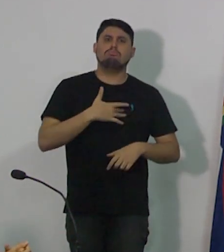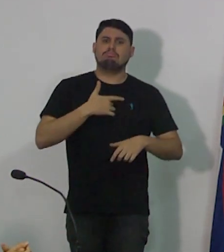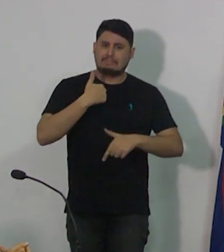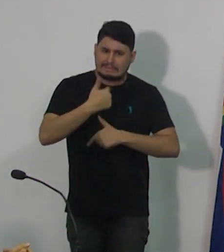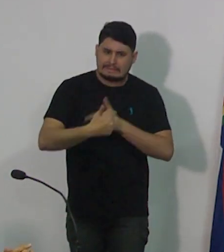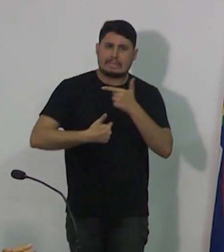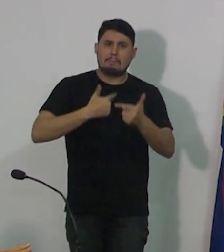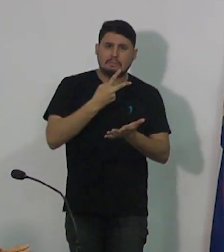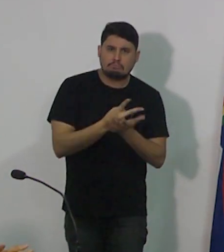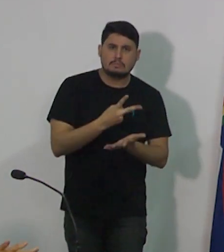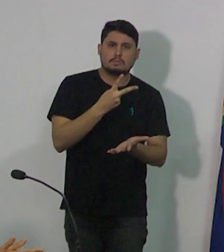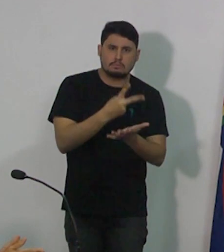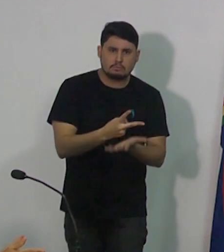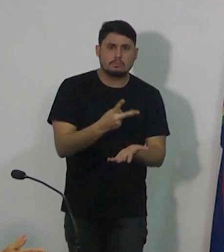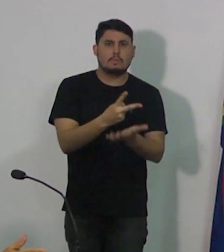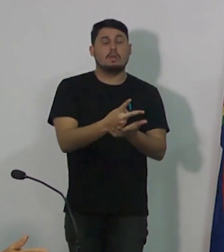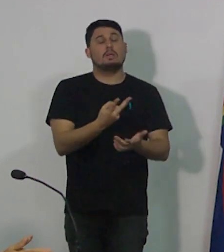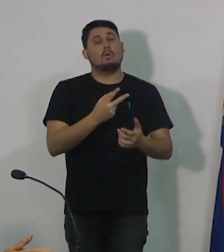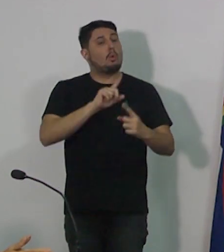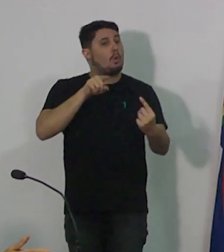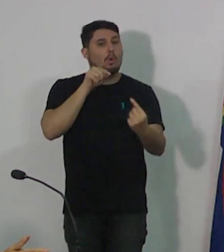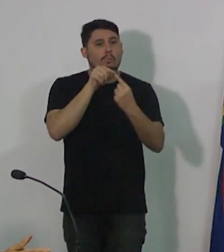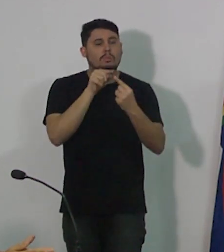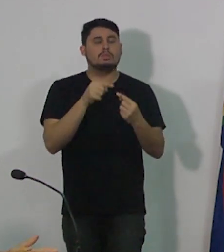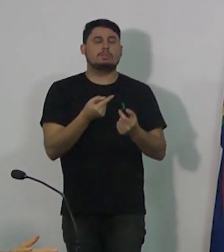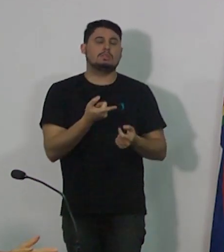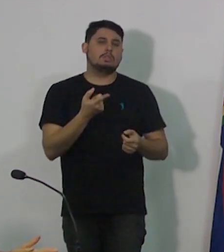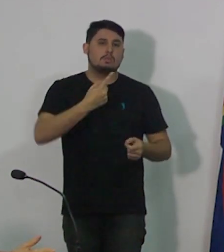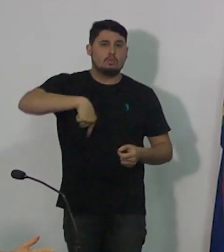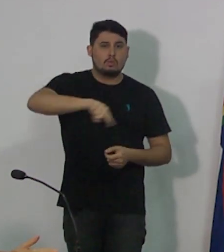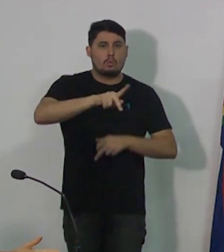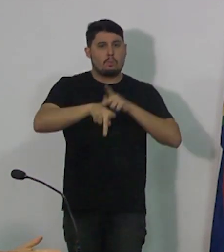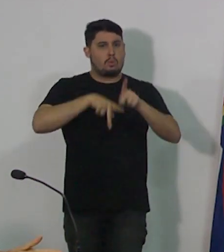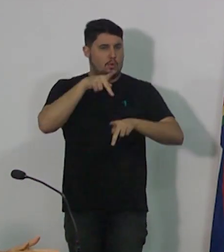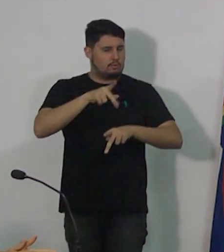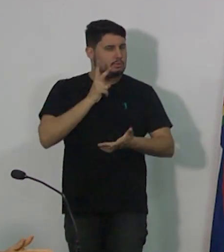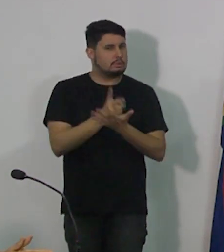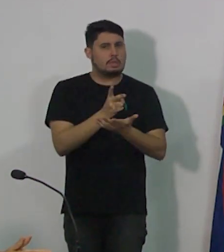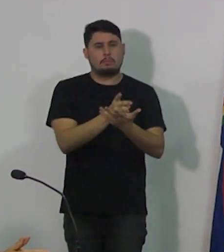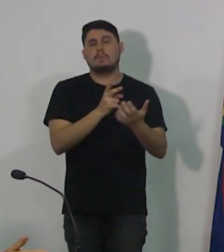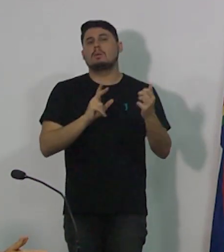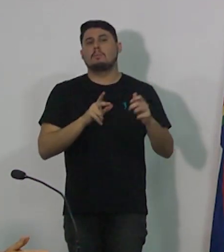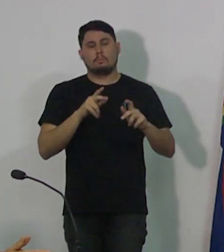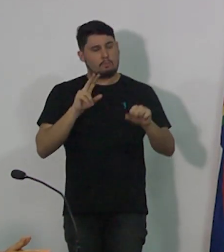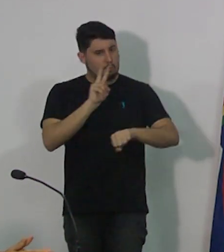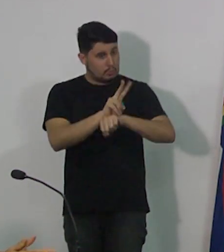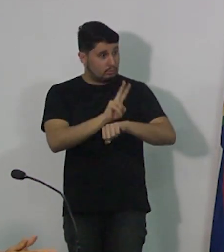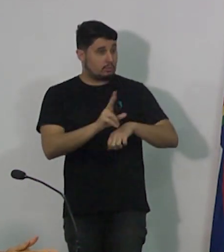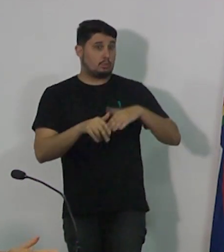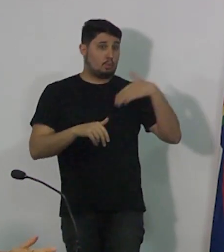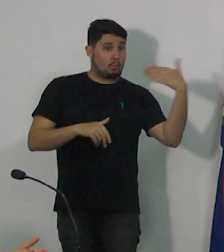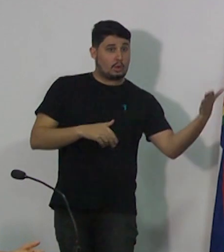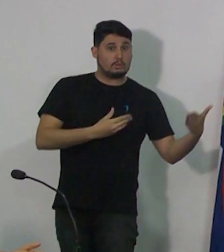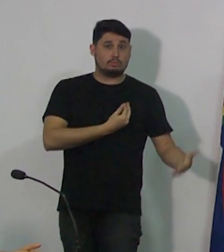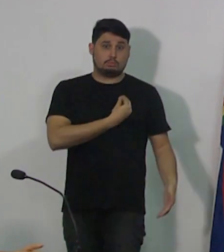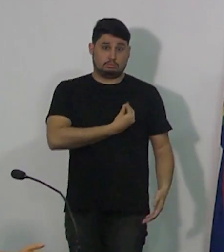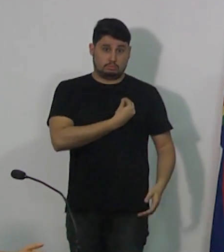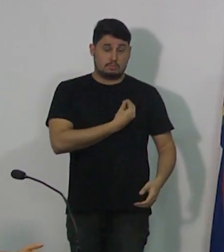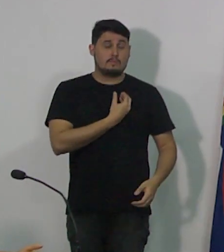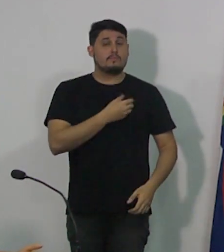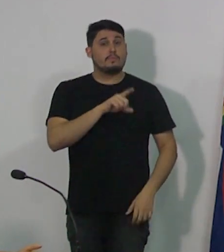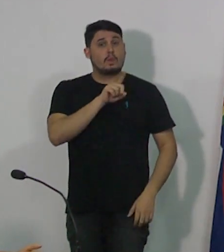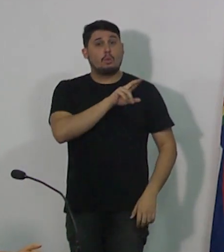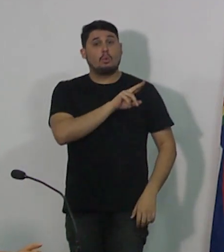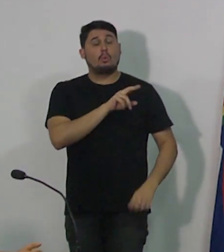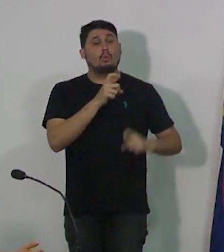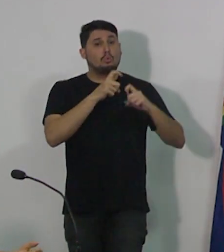população esteja sempre protegida. Eu tenho aqui do meu lado esquerdo o Dr. Efraim Naftali, que é gerente da nossa